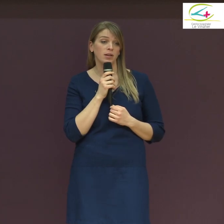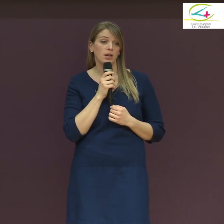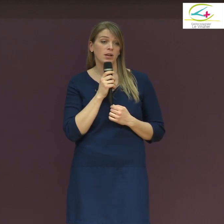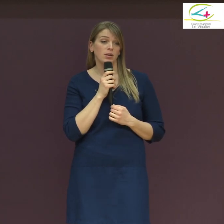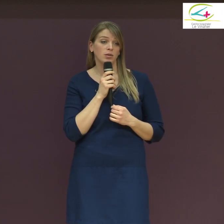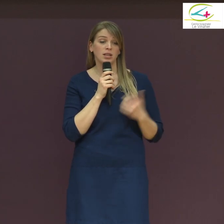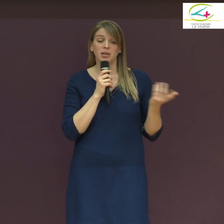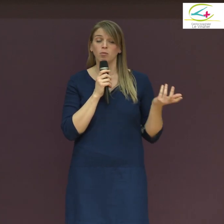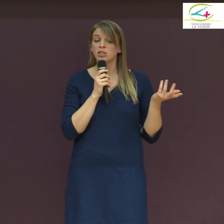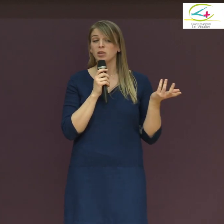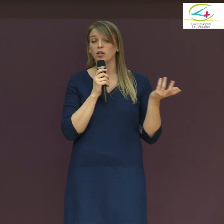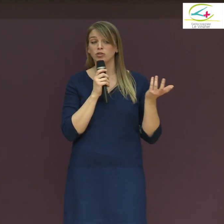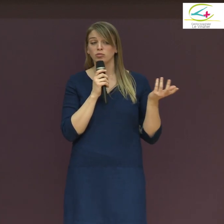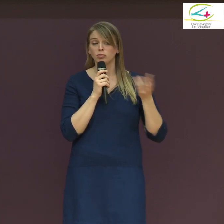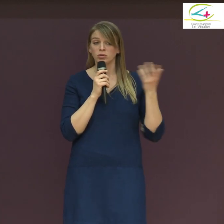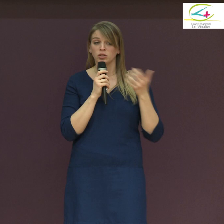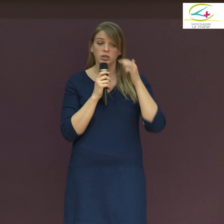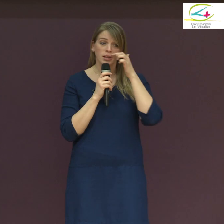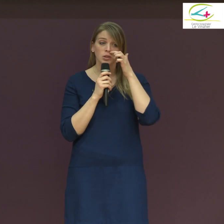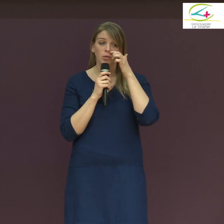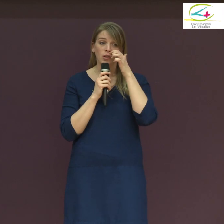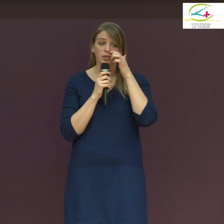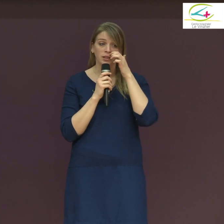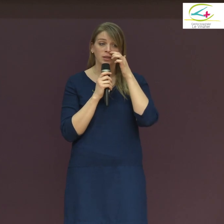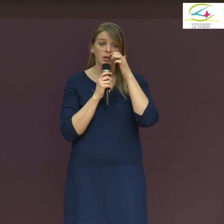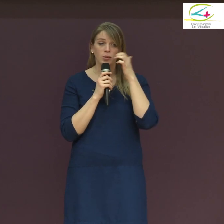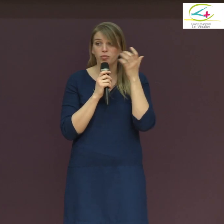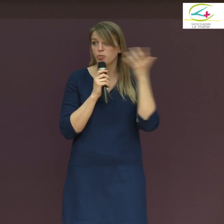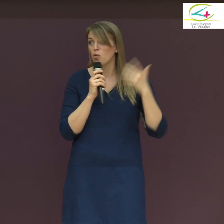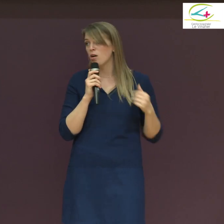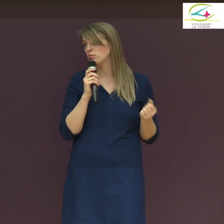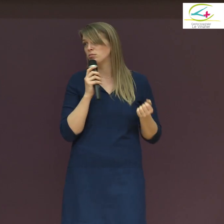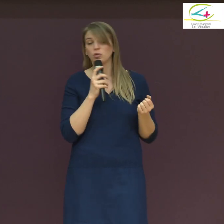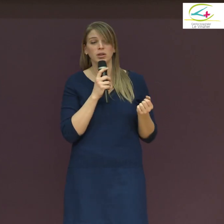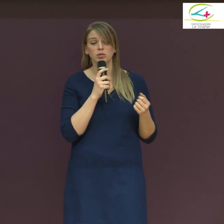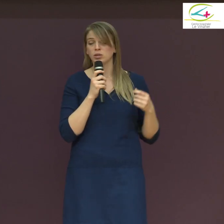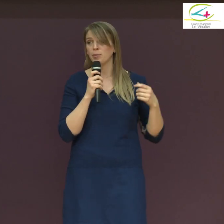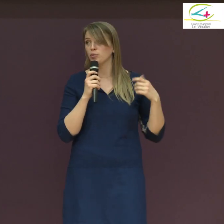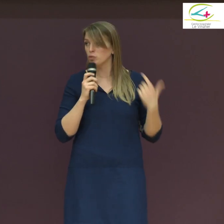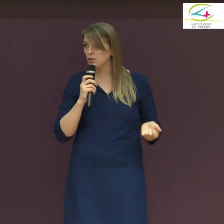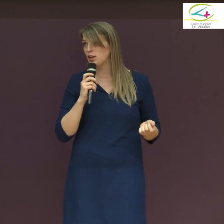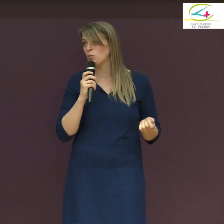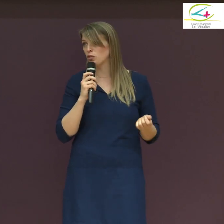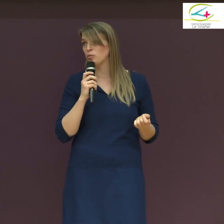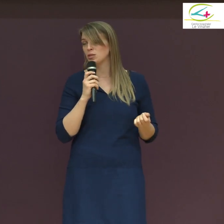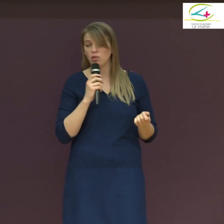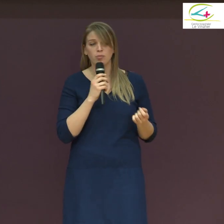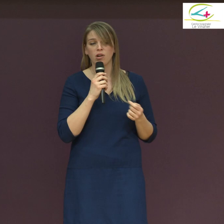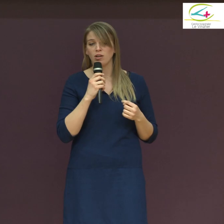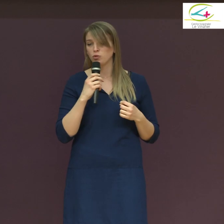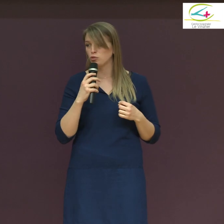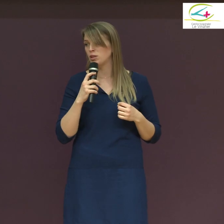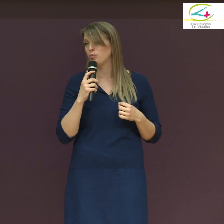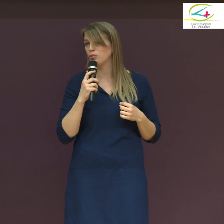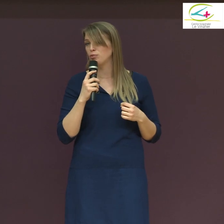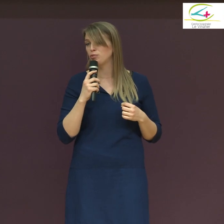fait, ça m'interroge, j'ai cette question-là en fait. Pourquoi est-ce que ça peut modifier les comportements à ce point-là pour